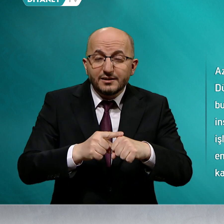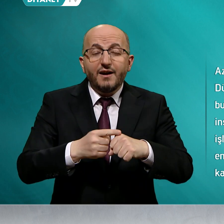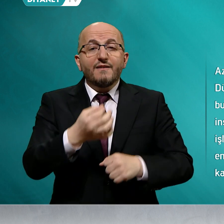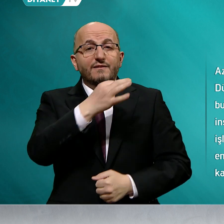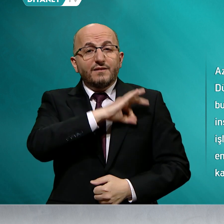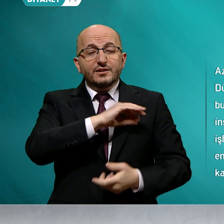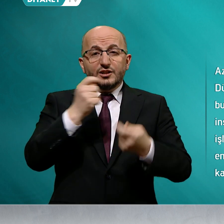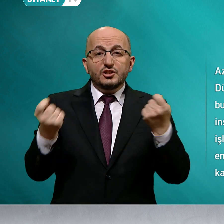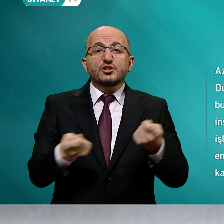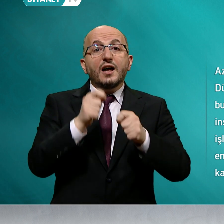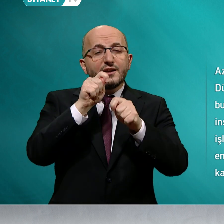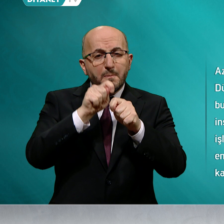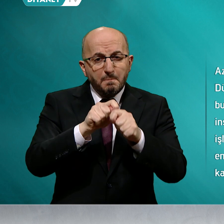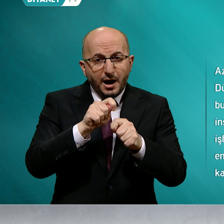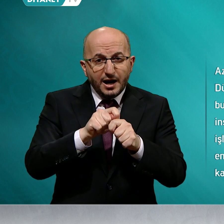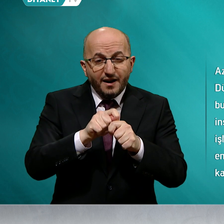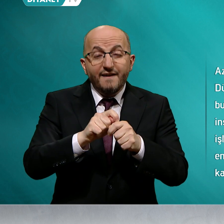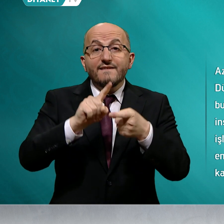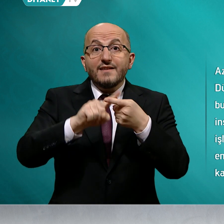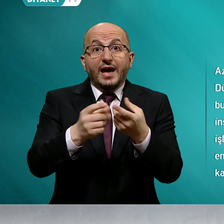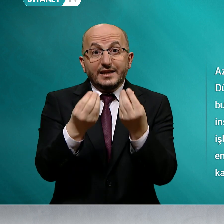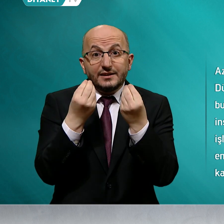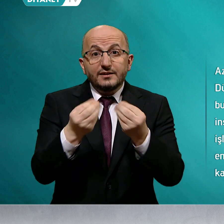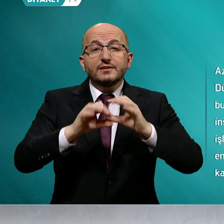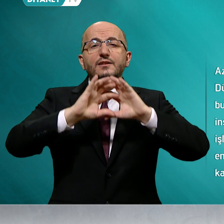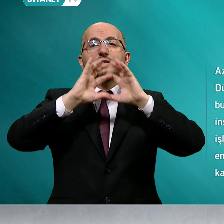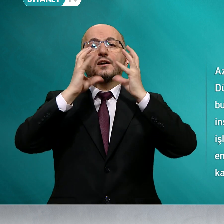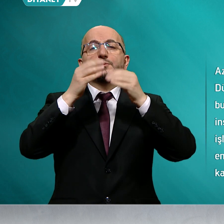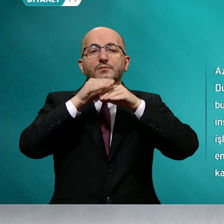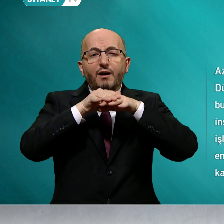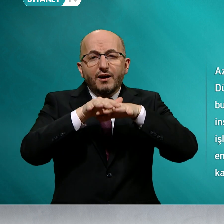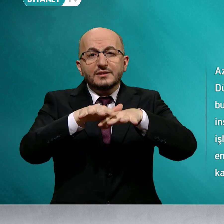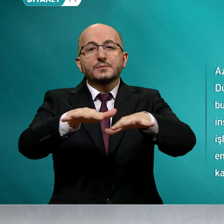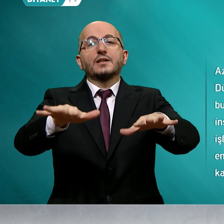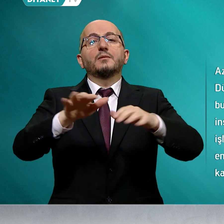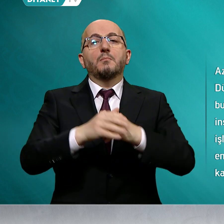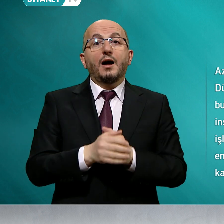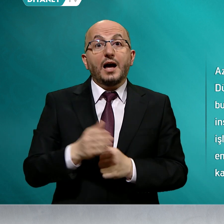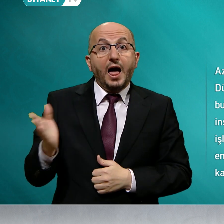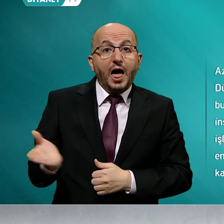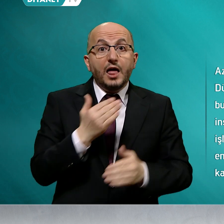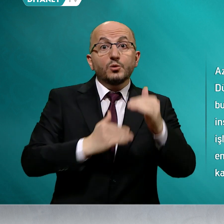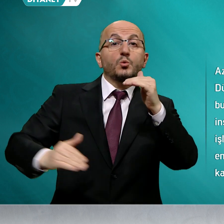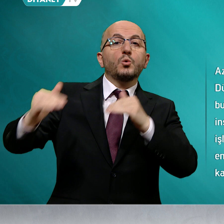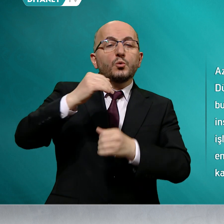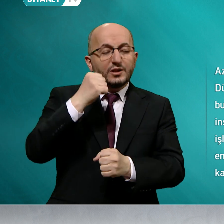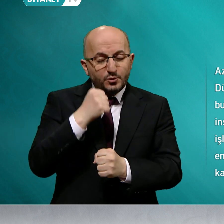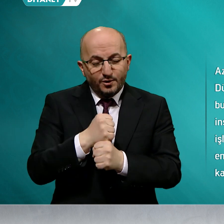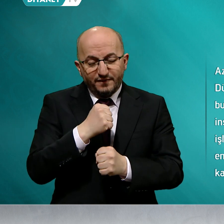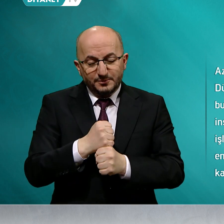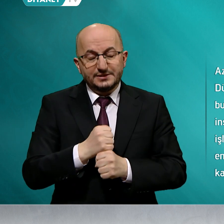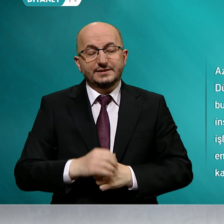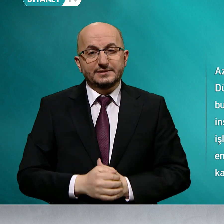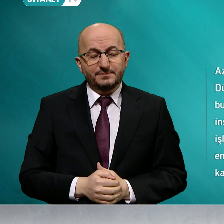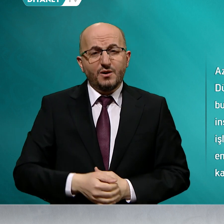İnanmak, faydalı işler yapmak ve iyiliği yeryüzünde hakim kılmak en ulvi